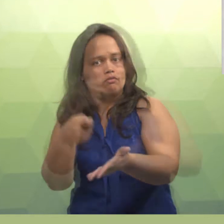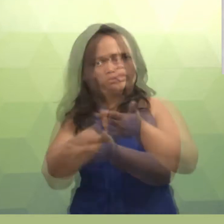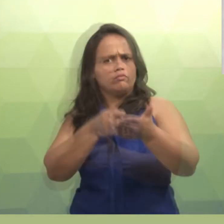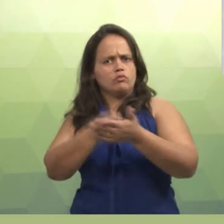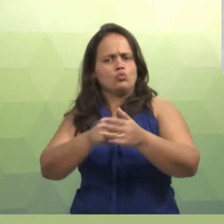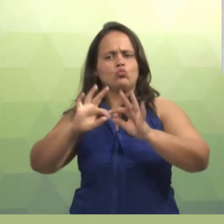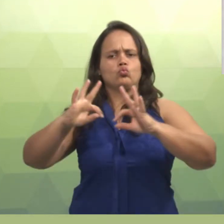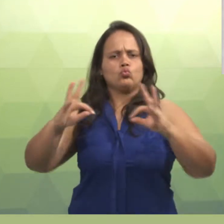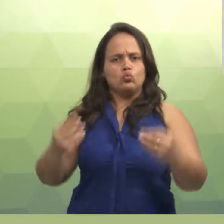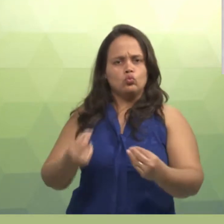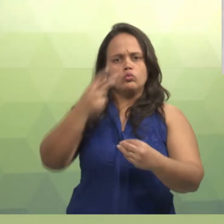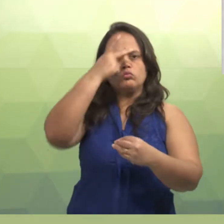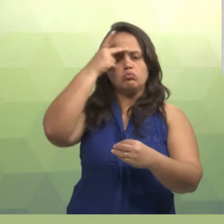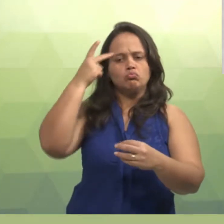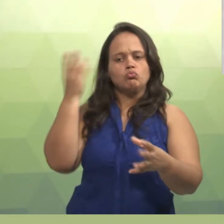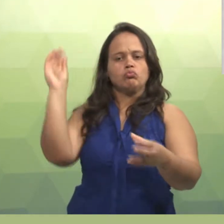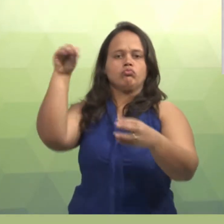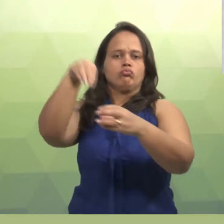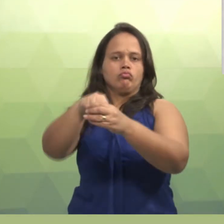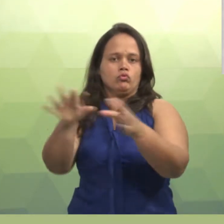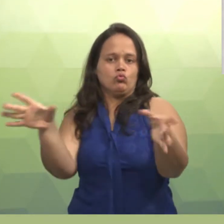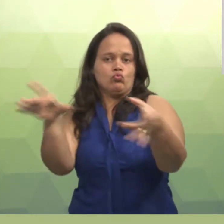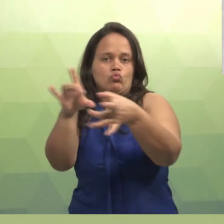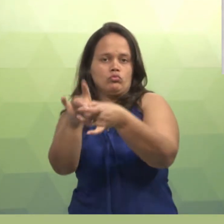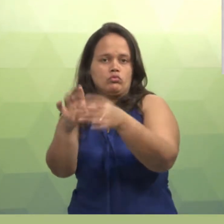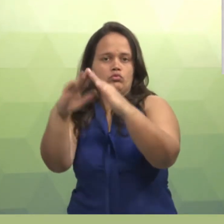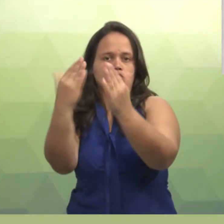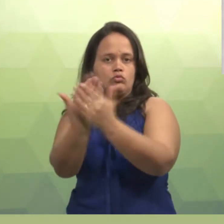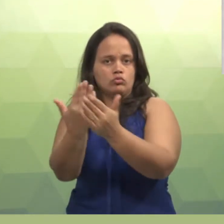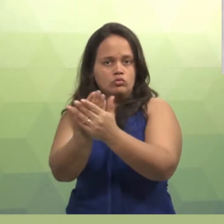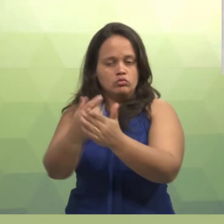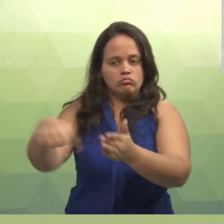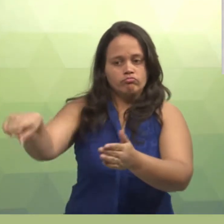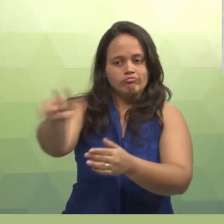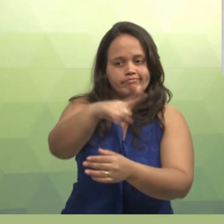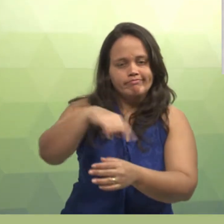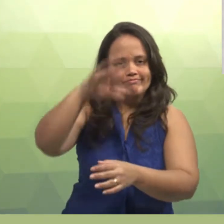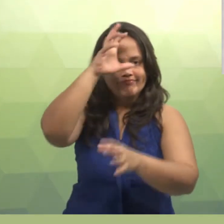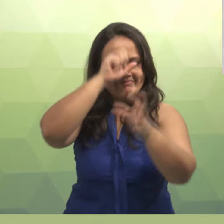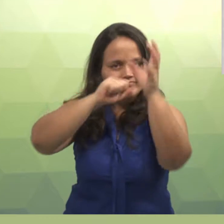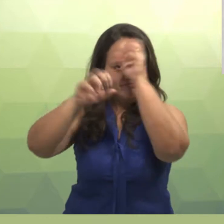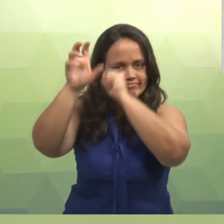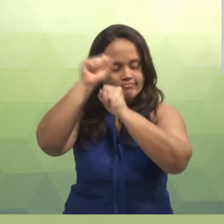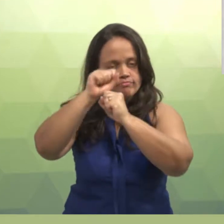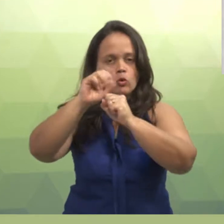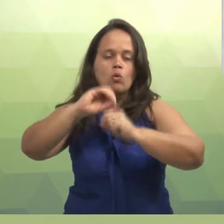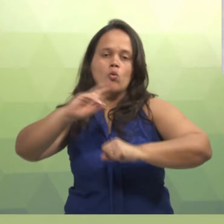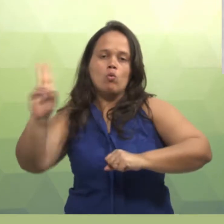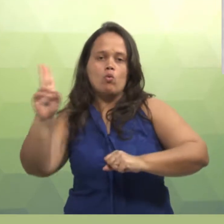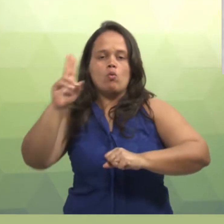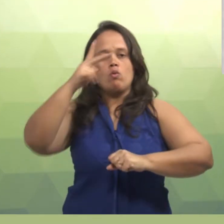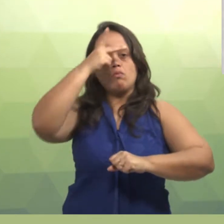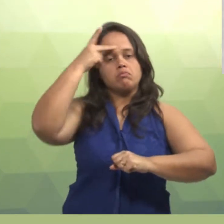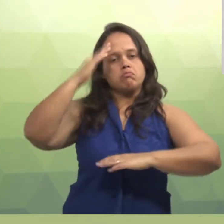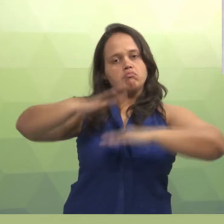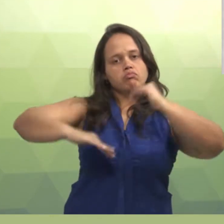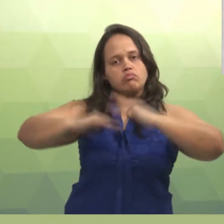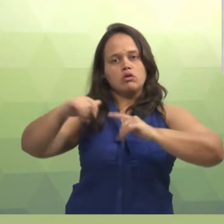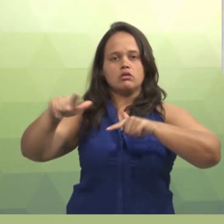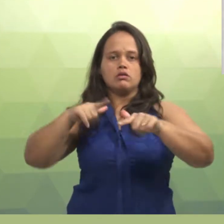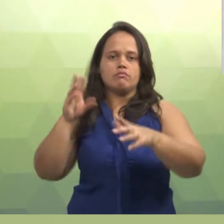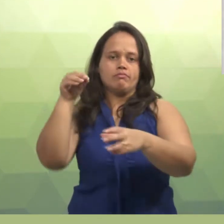de vínculo com a escola, ou seja, os que utilizam o seu serviço ou nela trabalham.